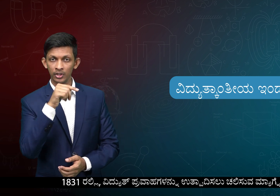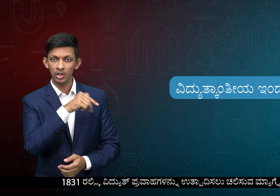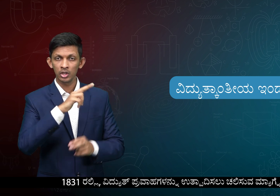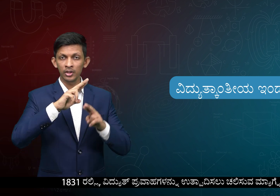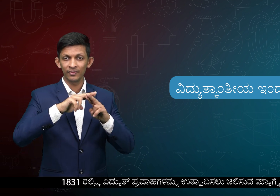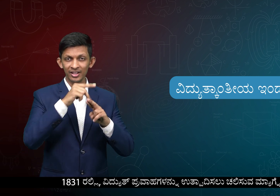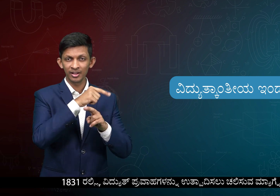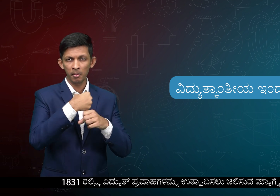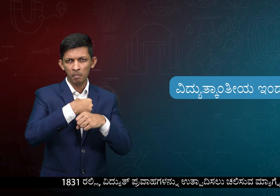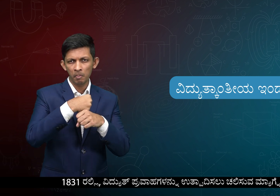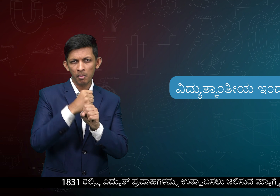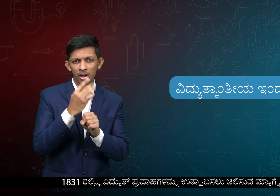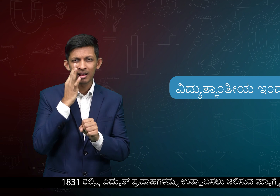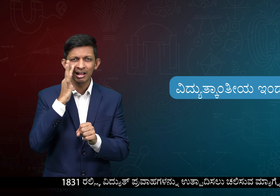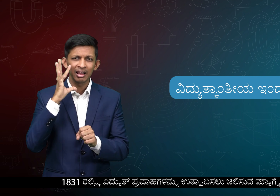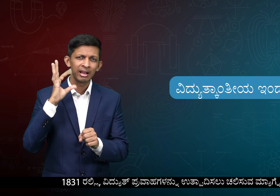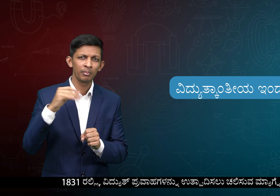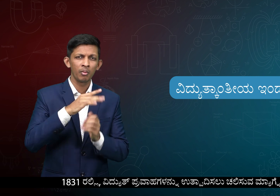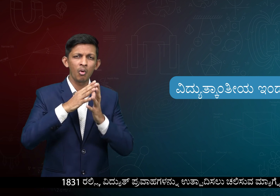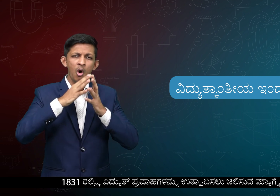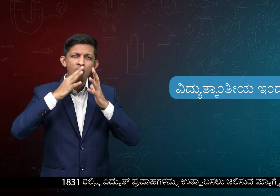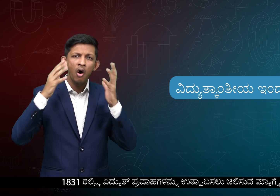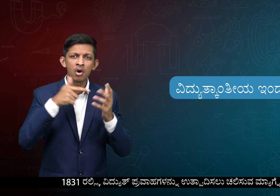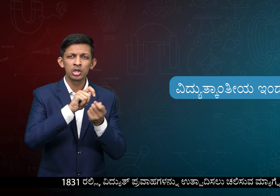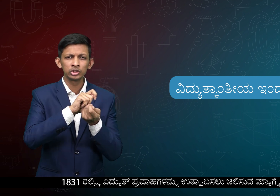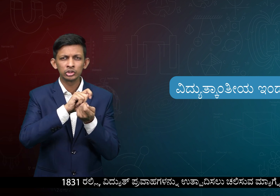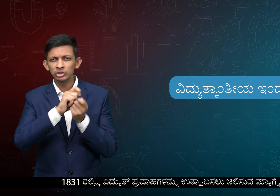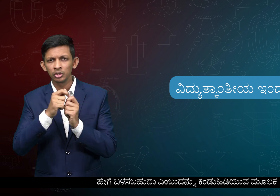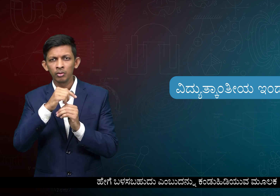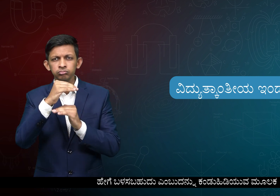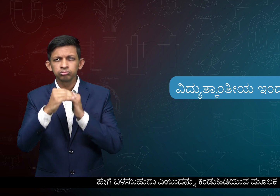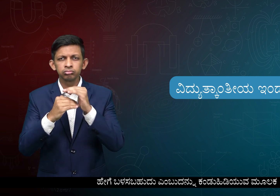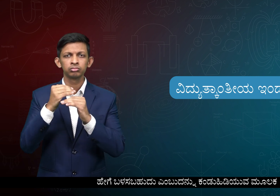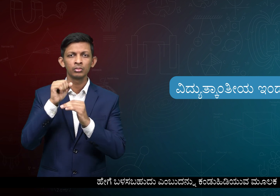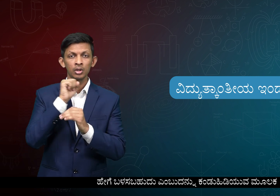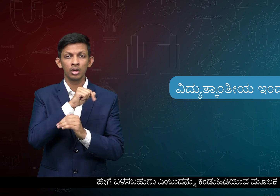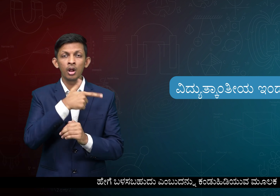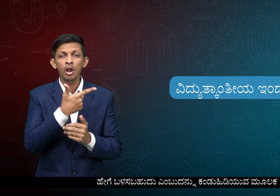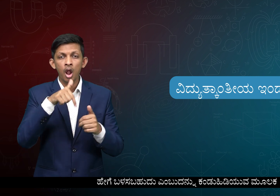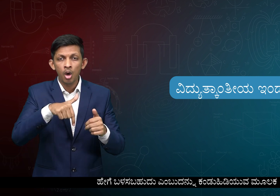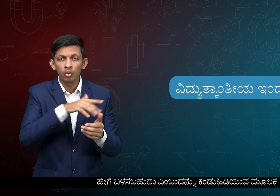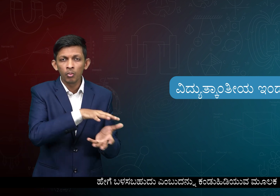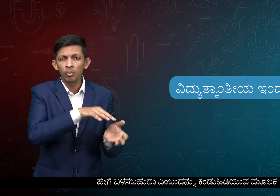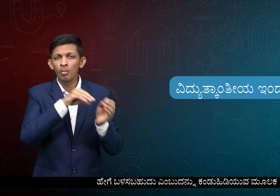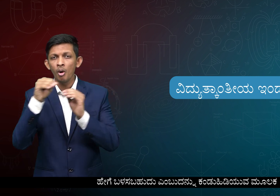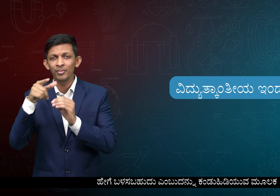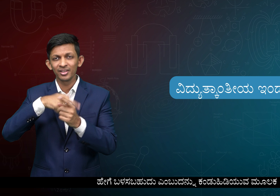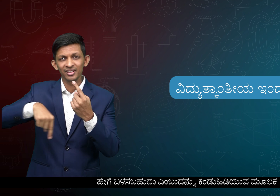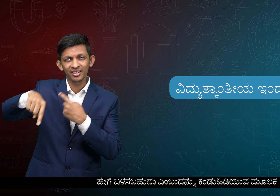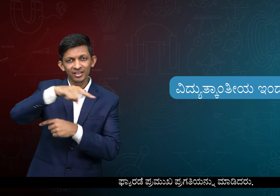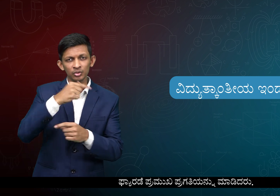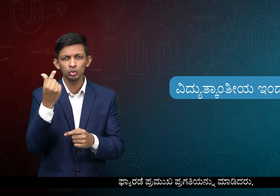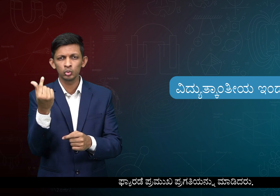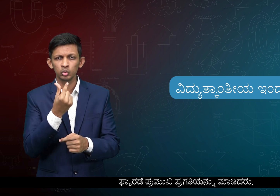1831ರಲ್ಲಿ ವಿದ್ಯುತ್ ಪ್ರವಾಹಗಳನ್ನು ಉತ್ಪಾದಿಸಲು ಚಲಿಸುವ ಮ್ಯಾಗ್ನೆಟ್ ಅನ್ನು ಹೇಗೆ ಬಳಸಬಹುದು ಎಂಬುದನ್ನು ಕಂಡುಹಿಡಿಯುವ